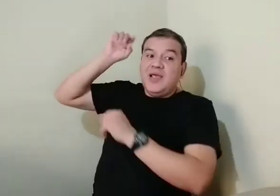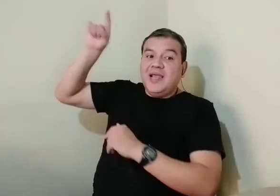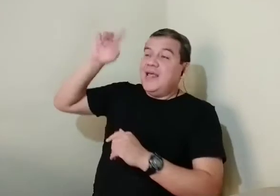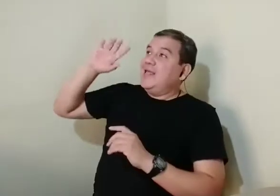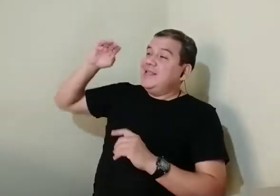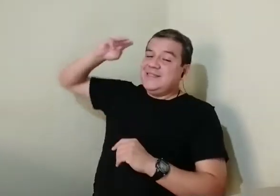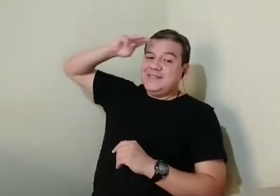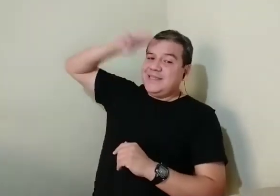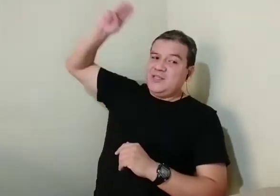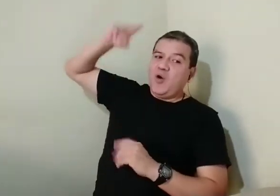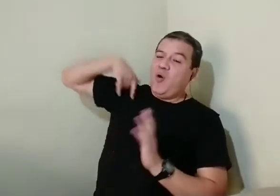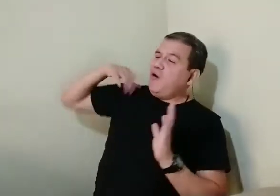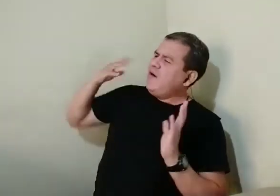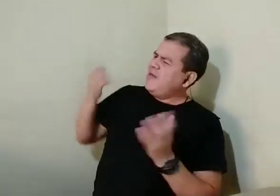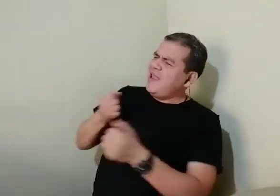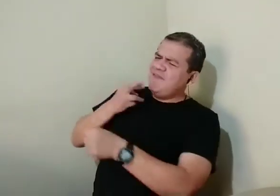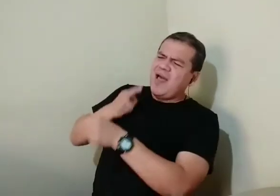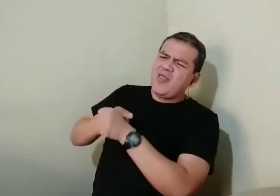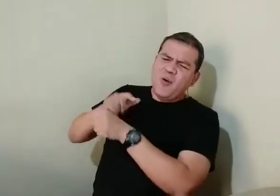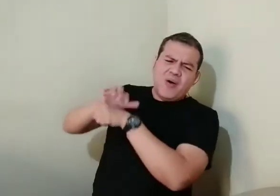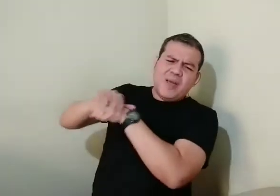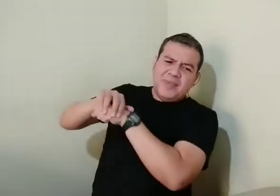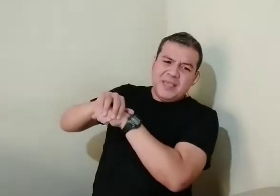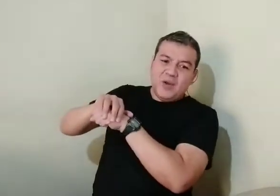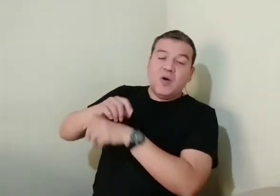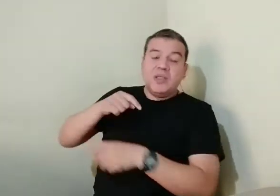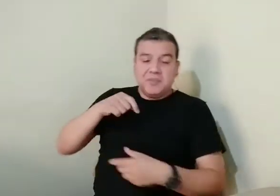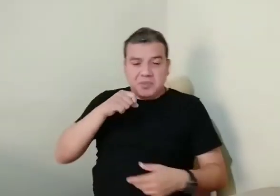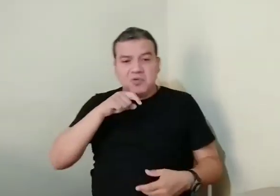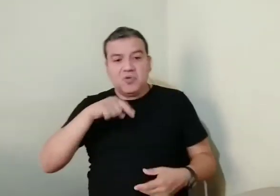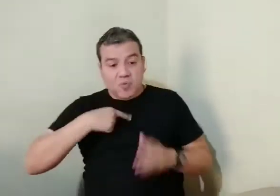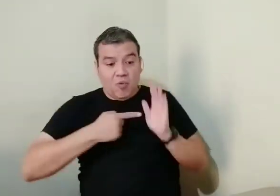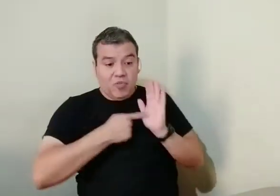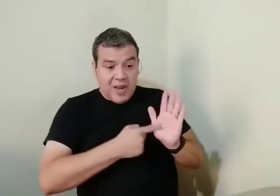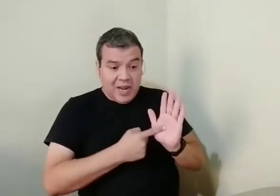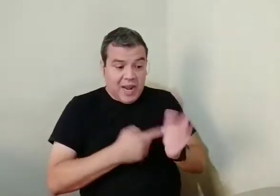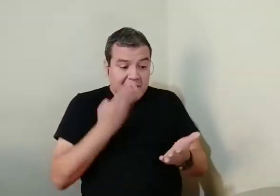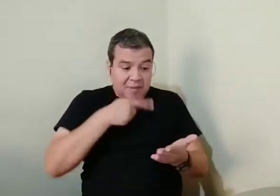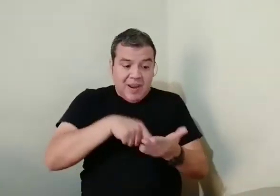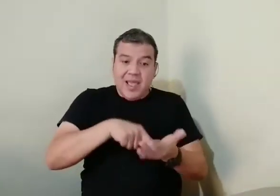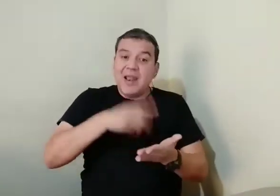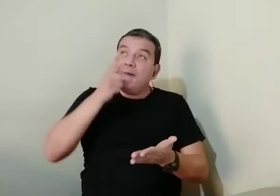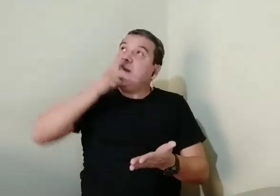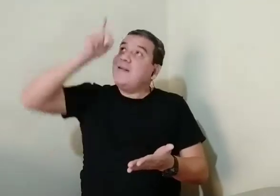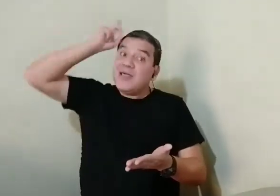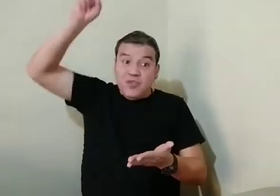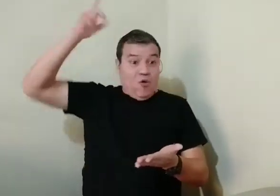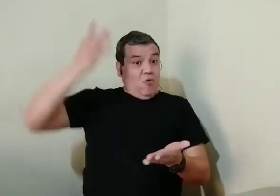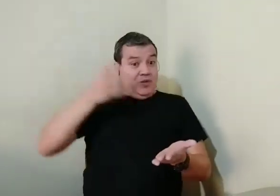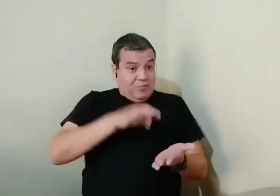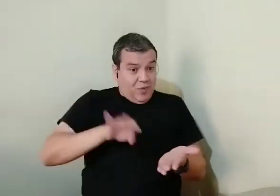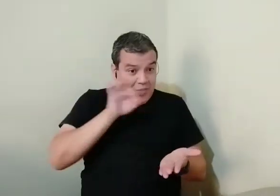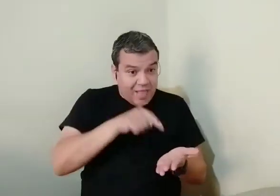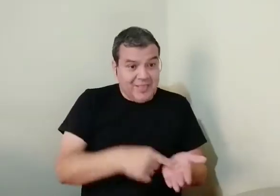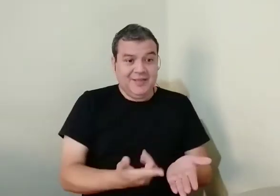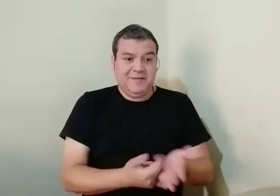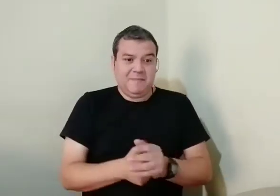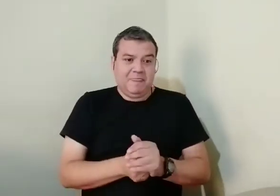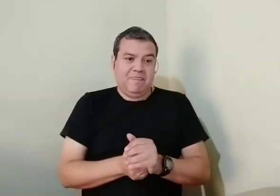de Dios. La familia es donde demostramos cómo es una relación saludable